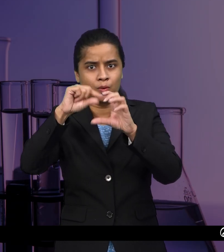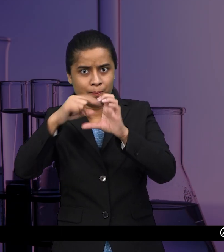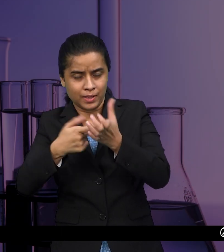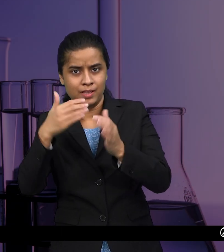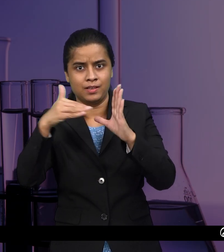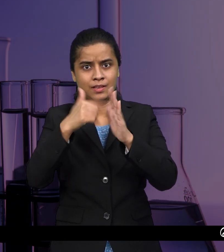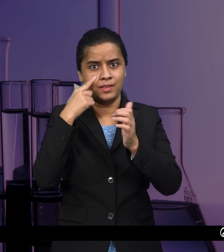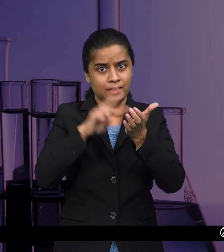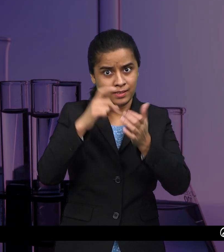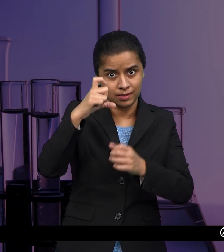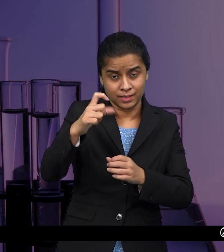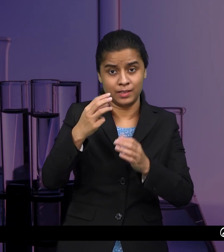மெக்னீசியம்,